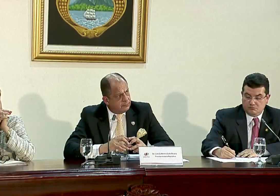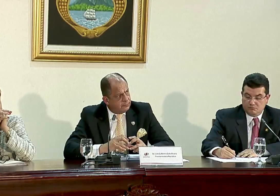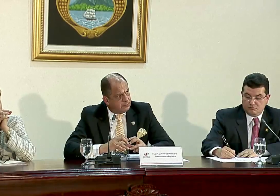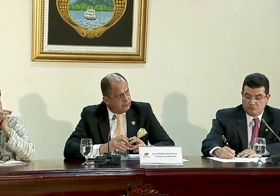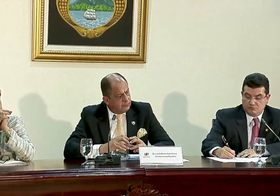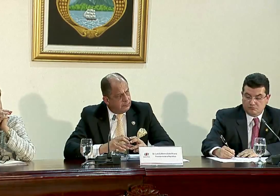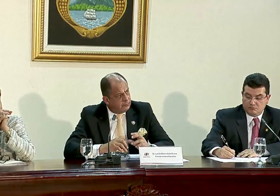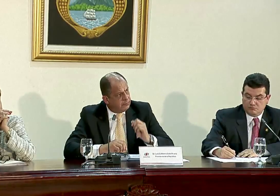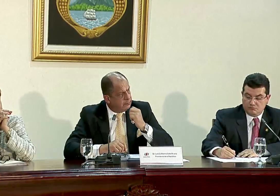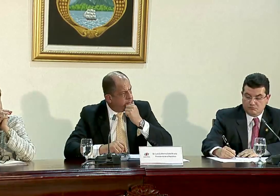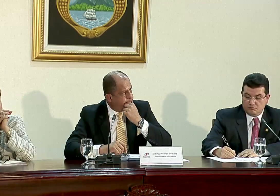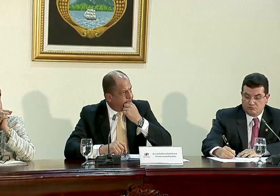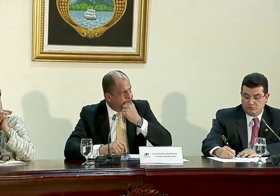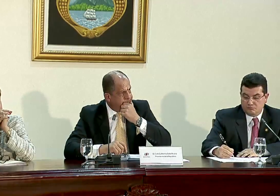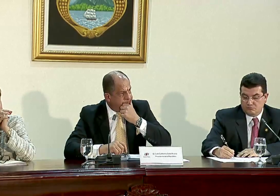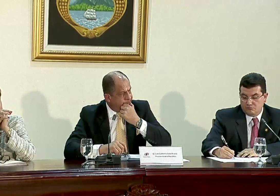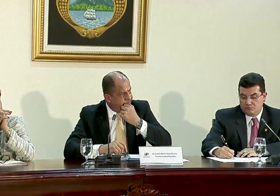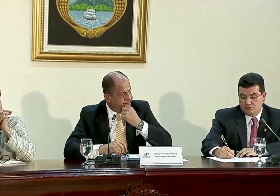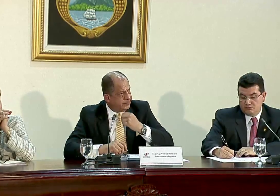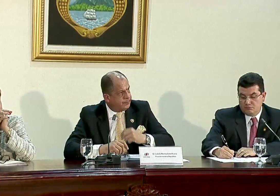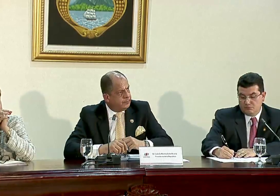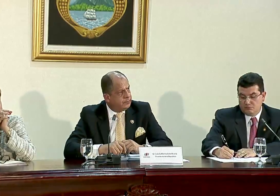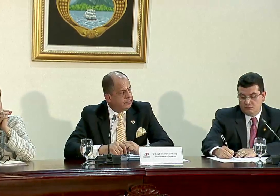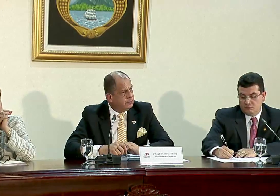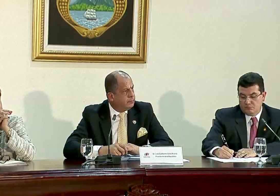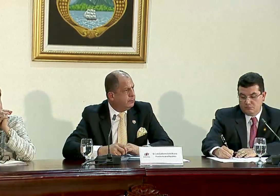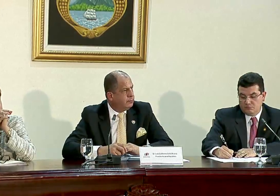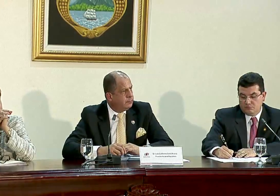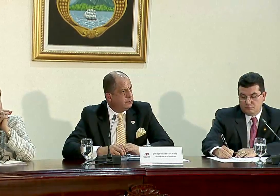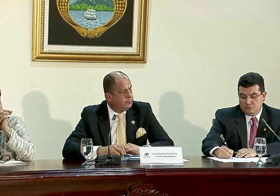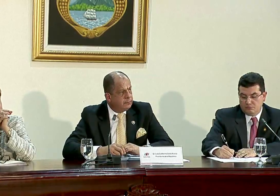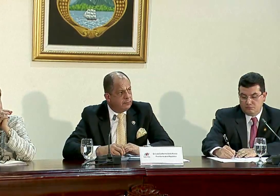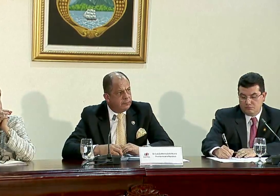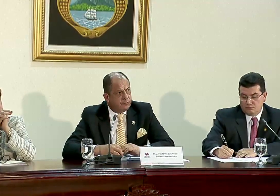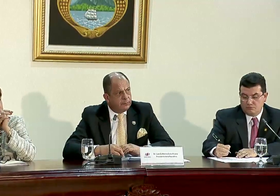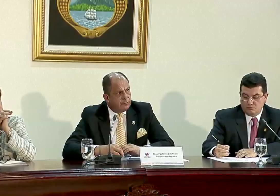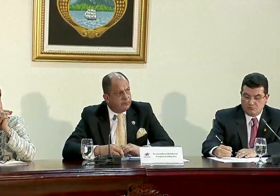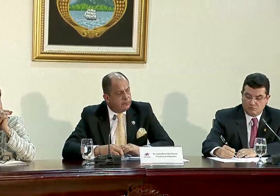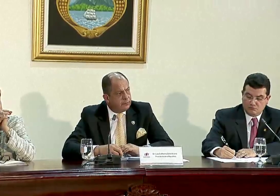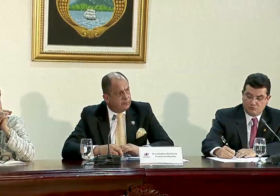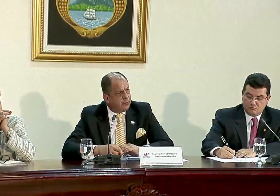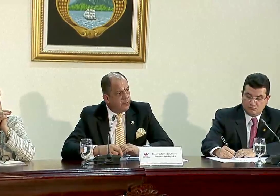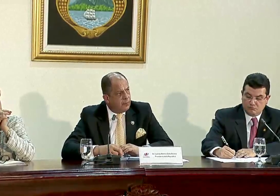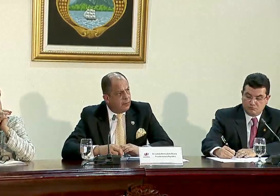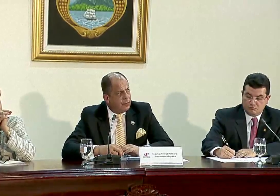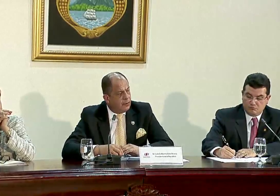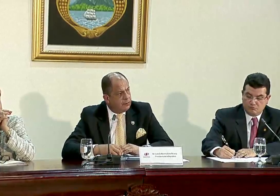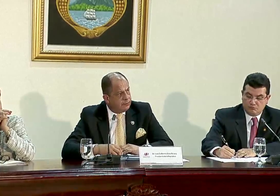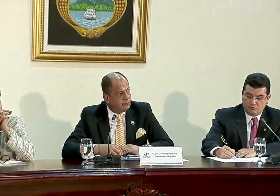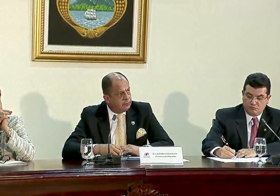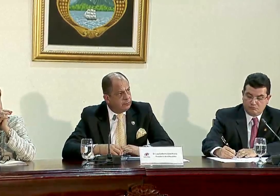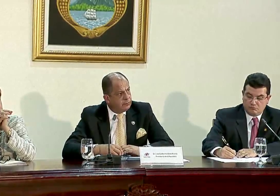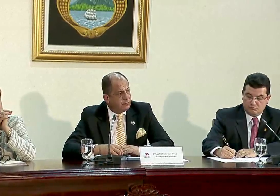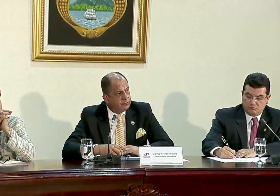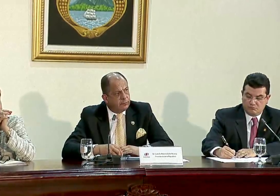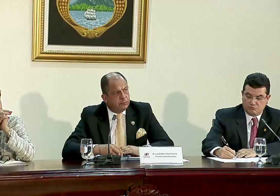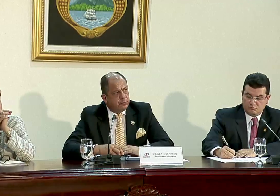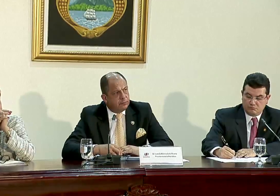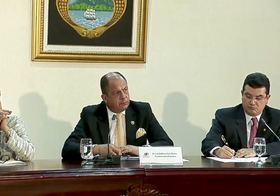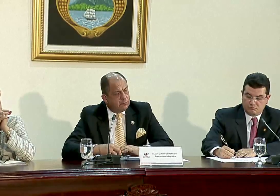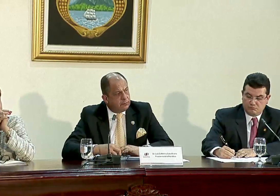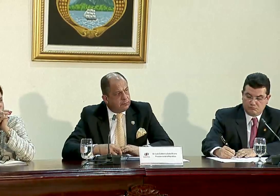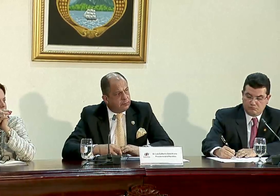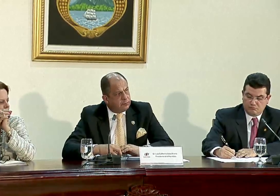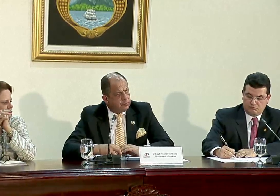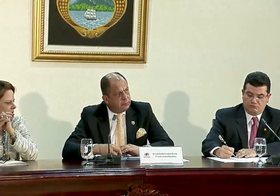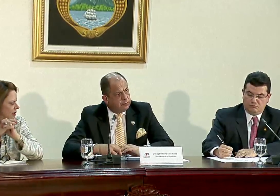primero si intentaron algo similar a lo de la ley de radio y televisión de presentar un borrador con cambios y si nadie se ha dado cuenta que se aprobara